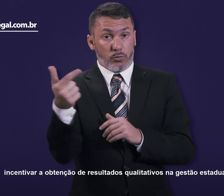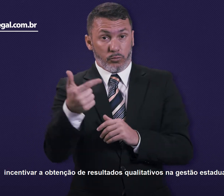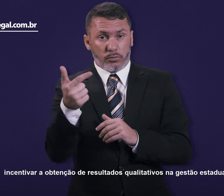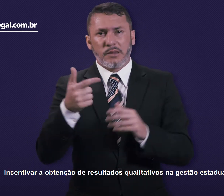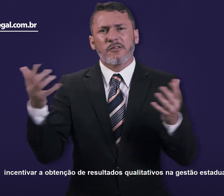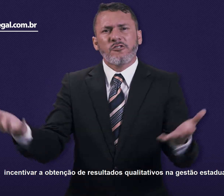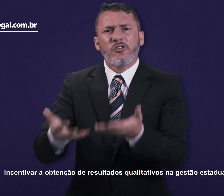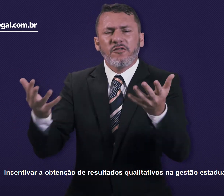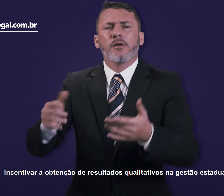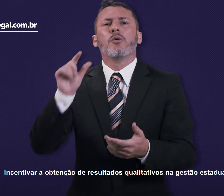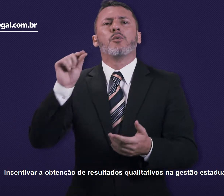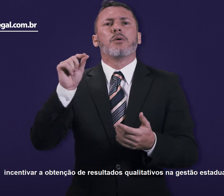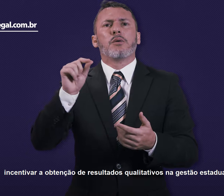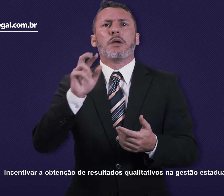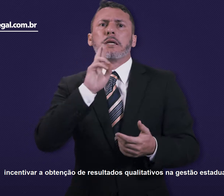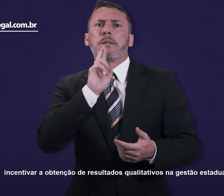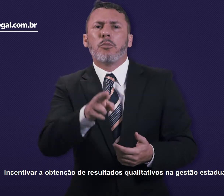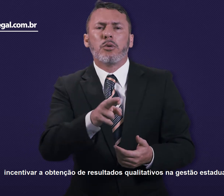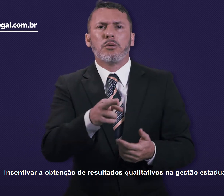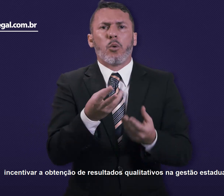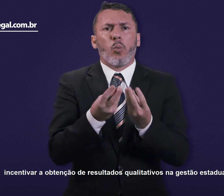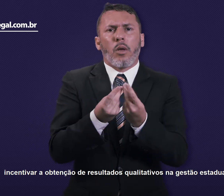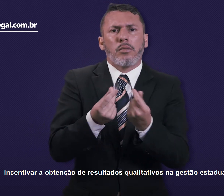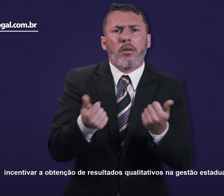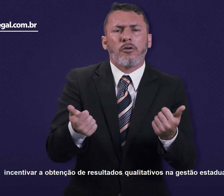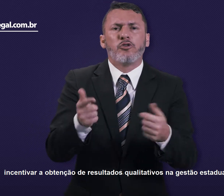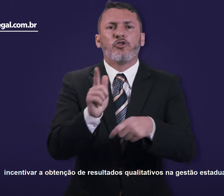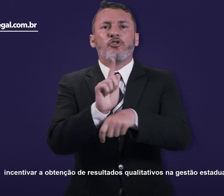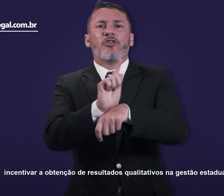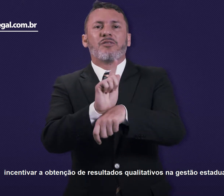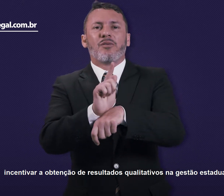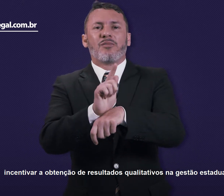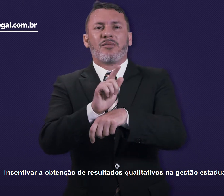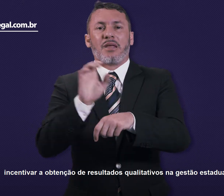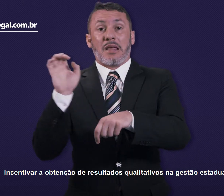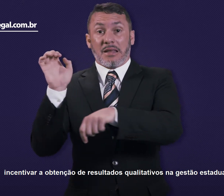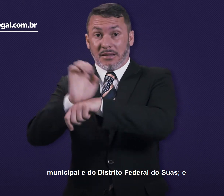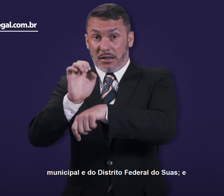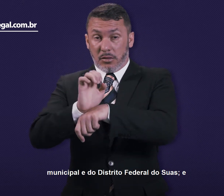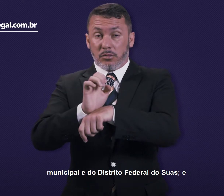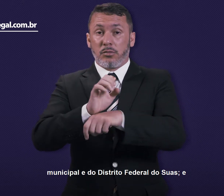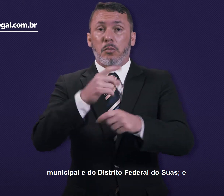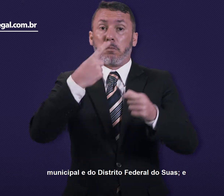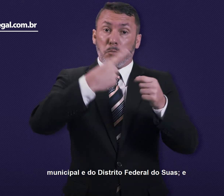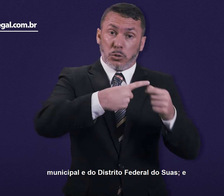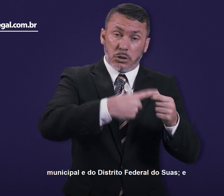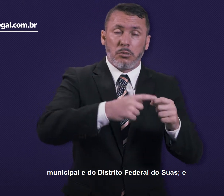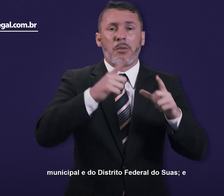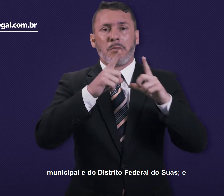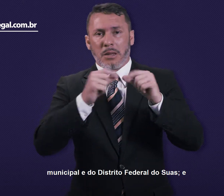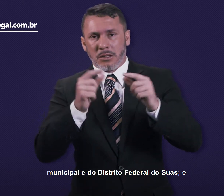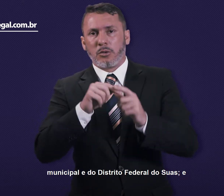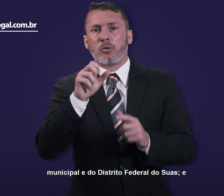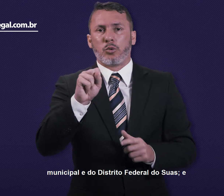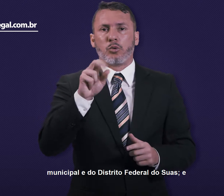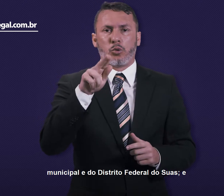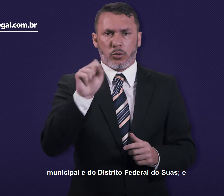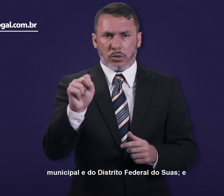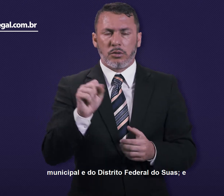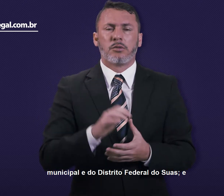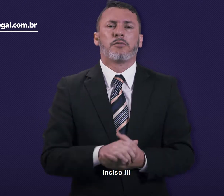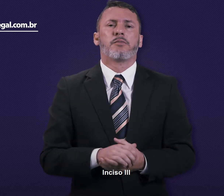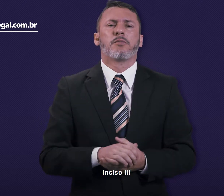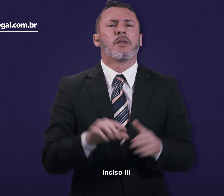2. Incentivar a obtenção de resultados qualitativos na gestão estadual, municipal e do Distrito Federal do